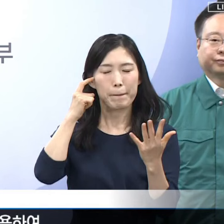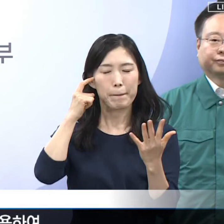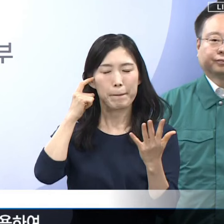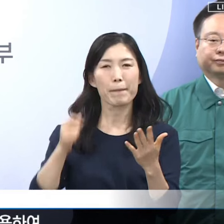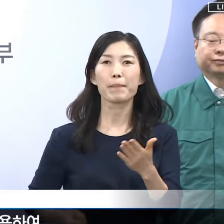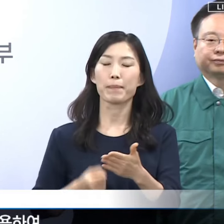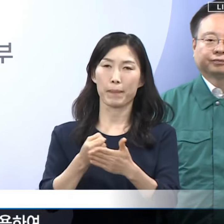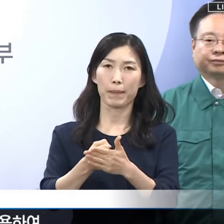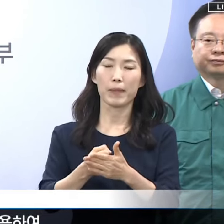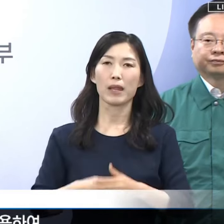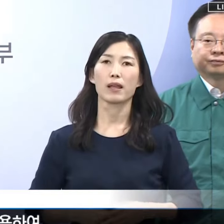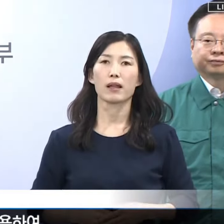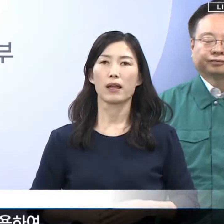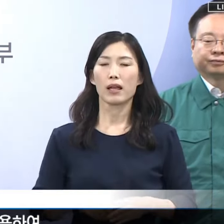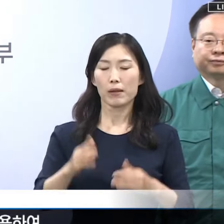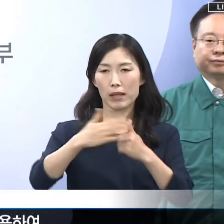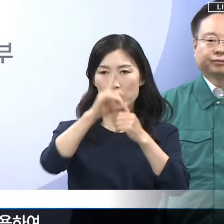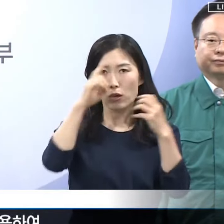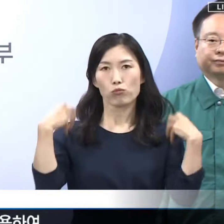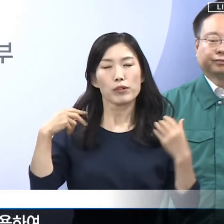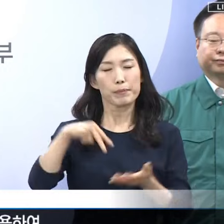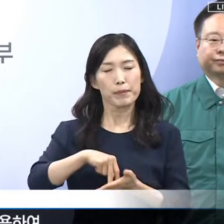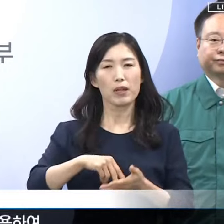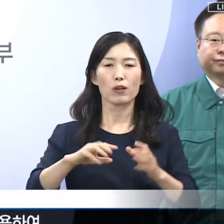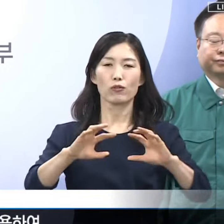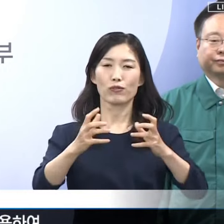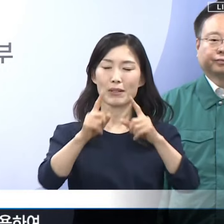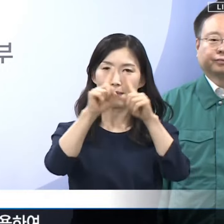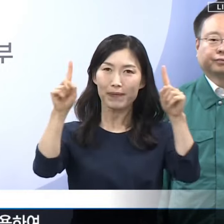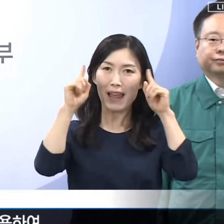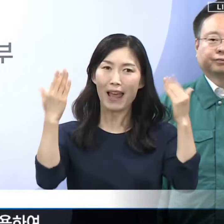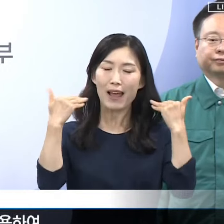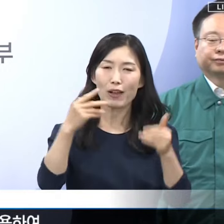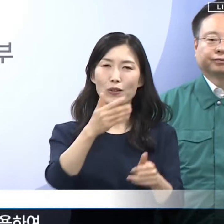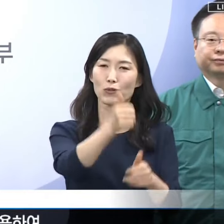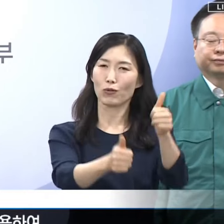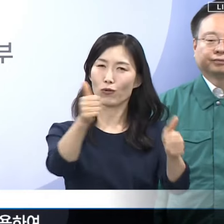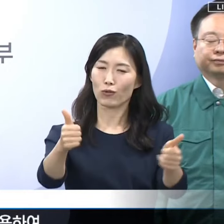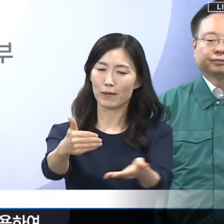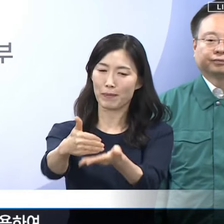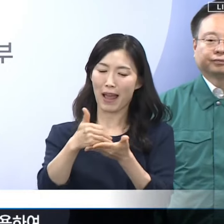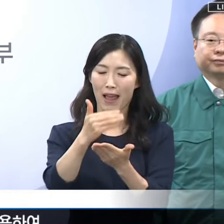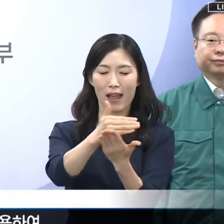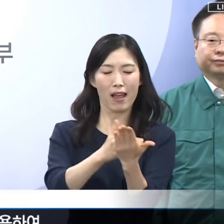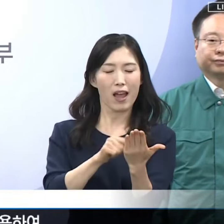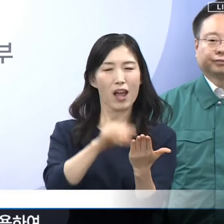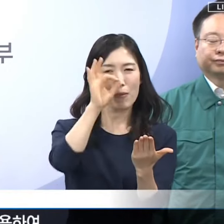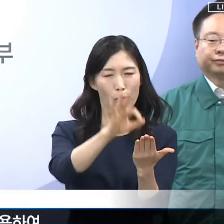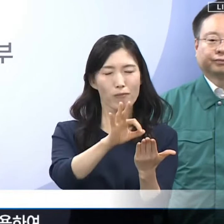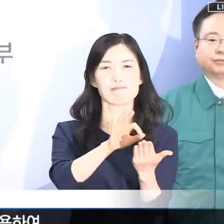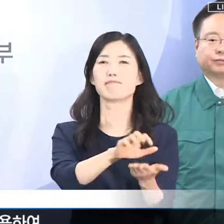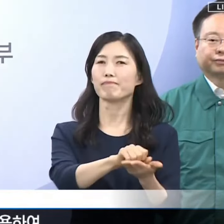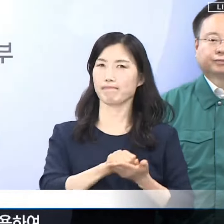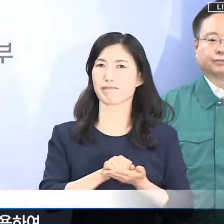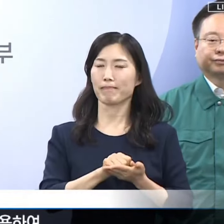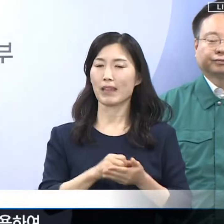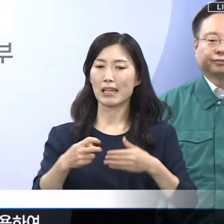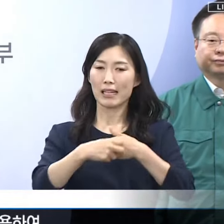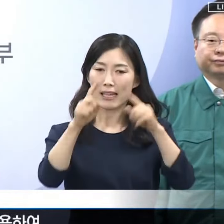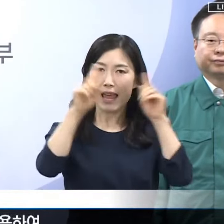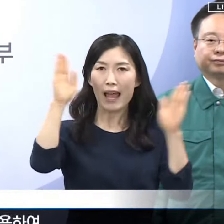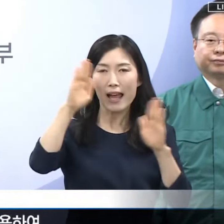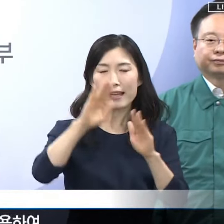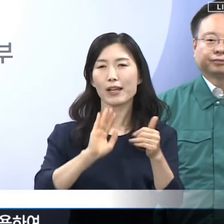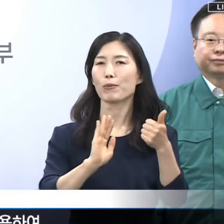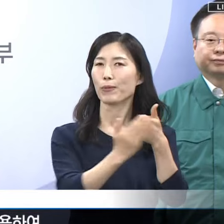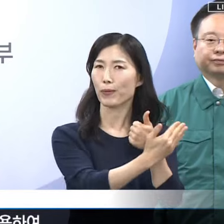들어보겠습니다 정부는 국립대 총장들의를 전적으로 수용하여 의대생을 적극 보호하고